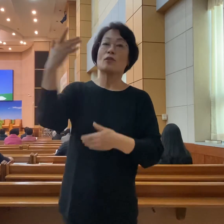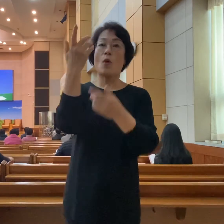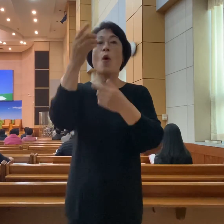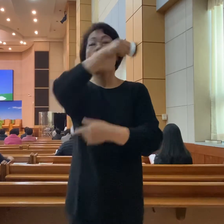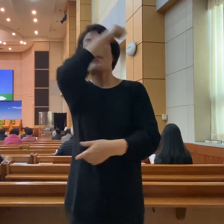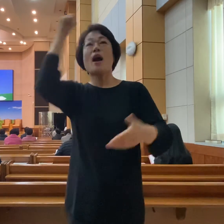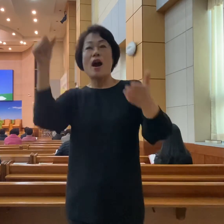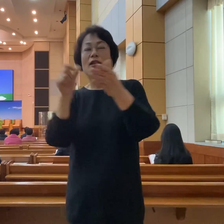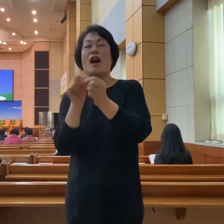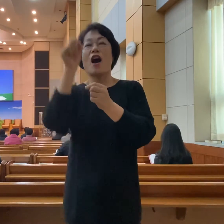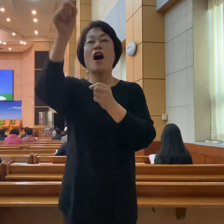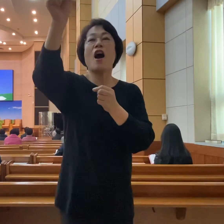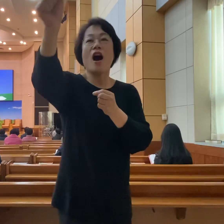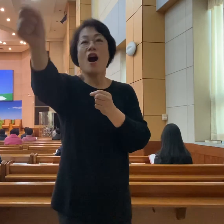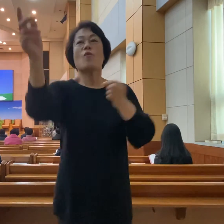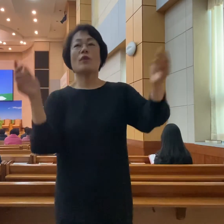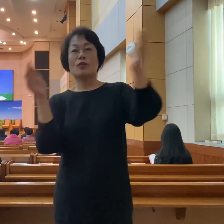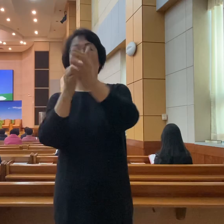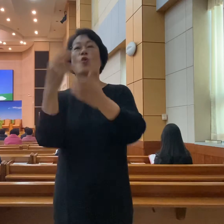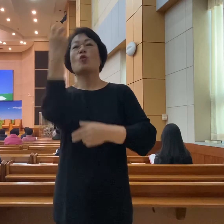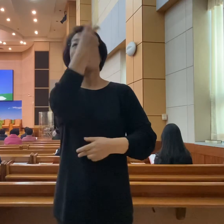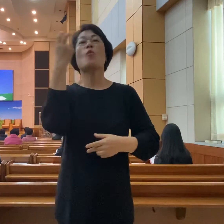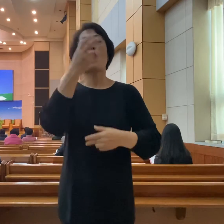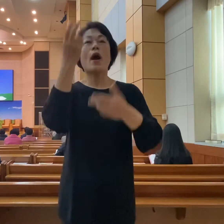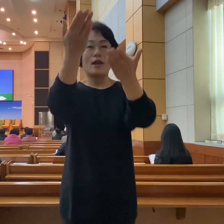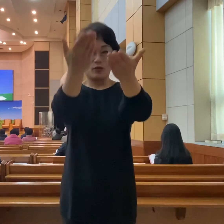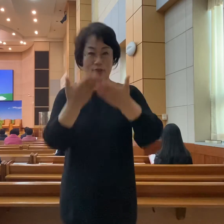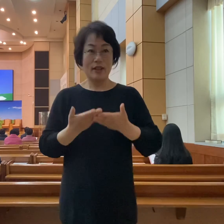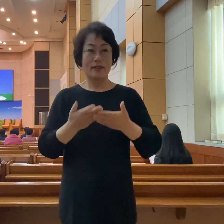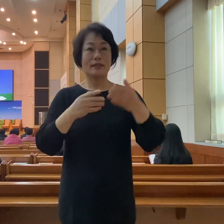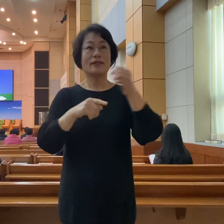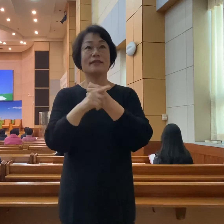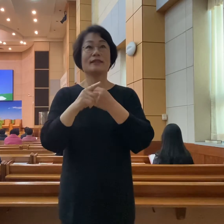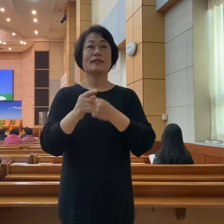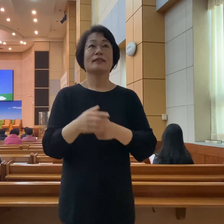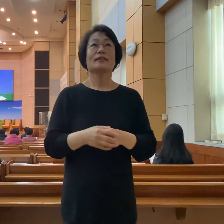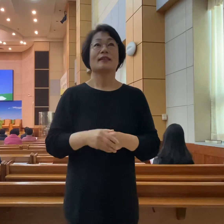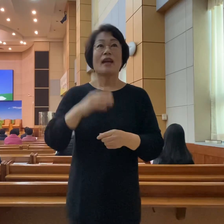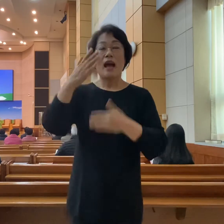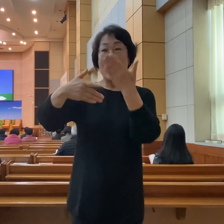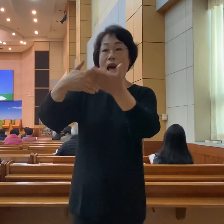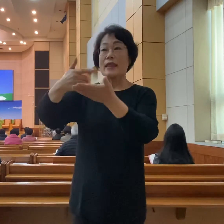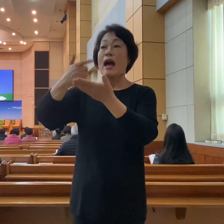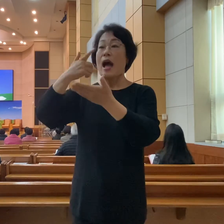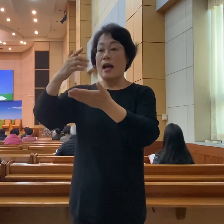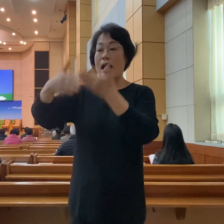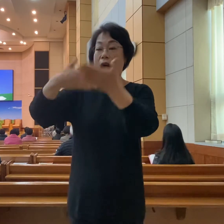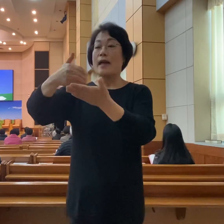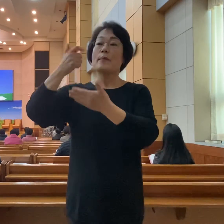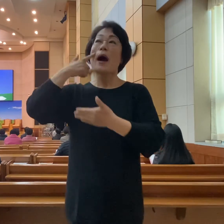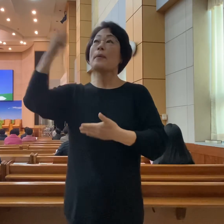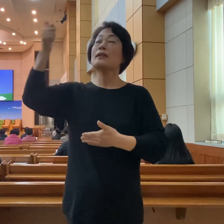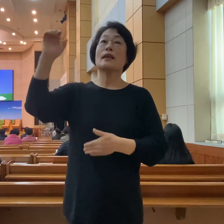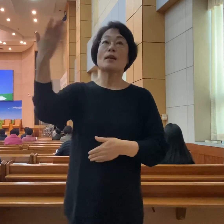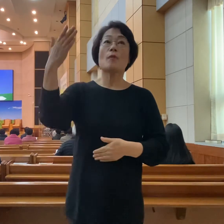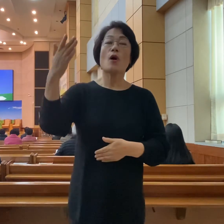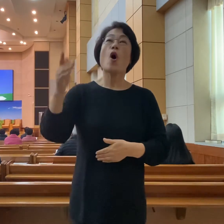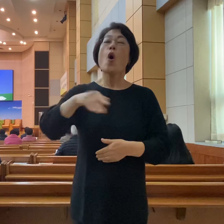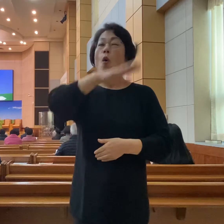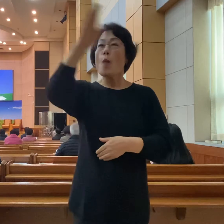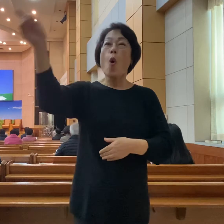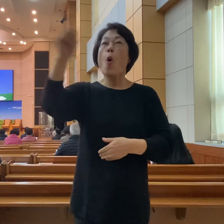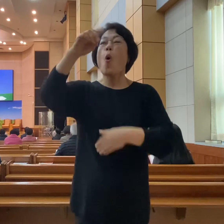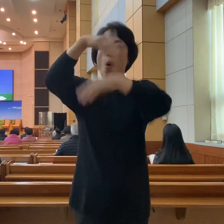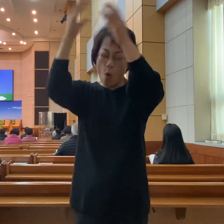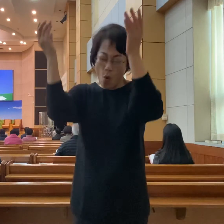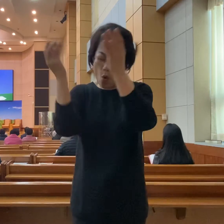평생 영원토록 돌보아주는 그런 자라. 그래서 하나님이 아버지가 되시니까 이 하나님께 무엇이든지